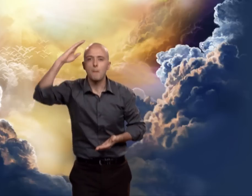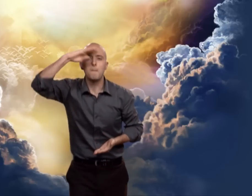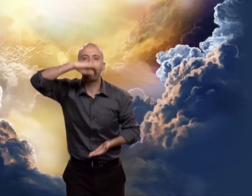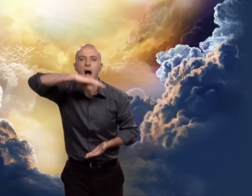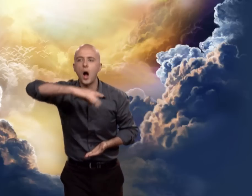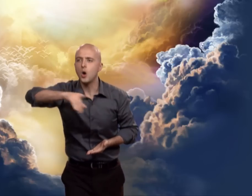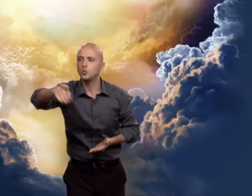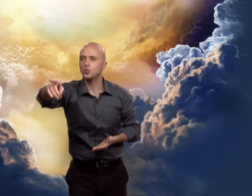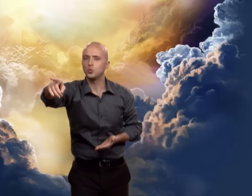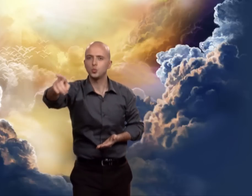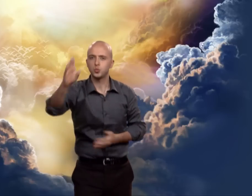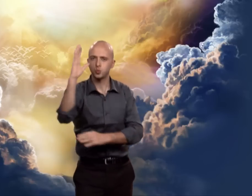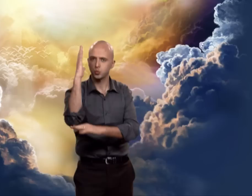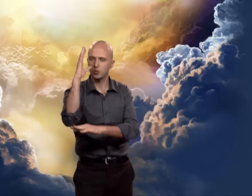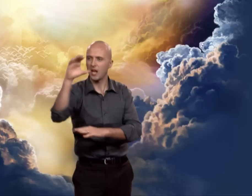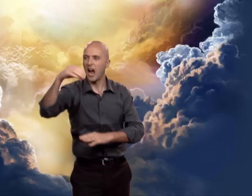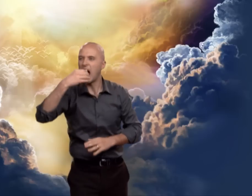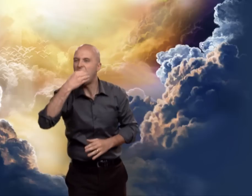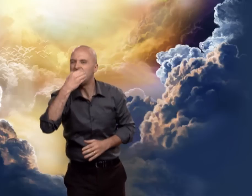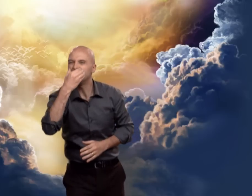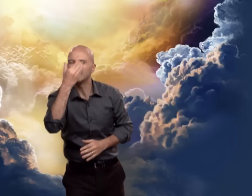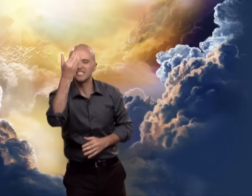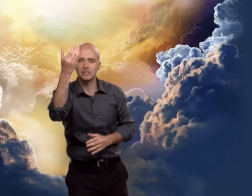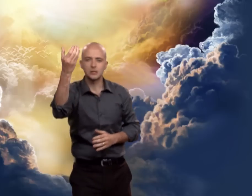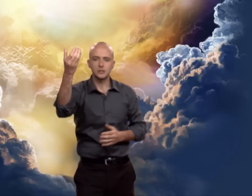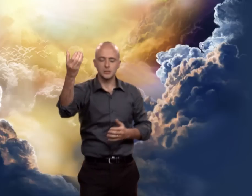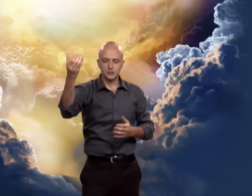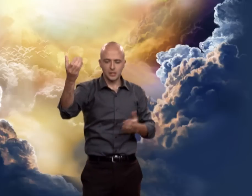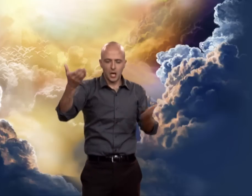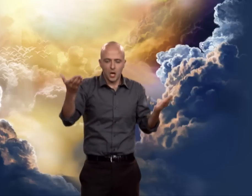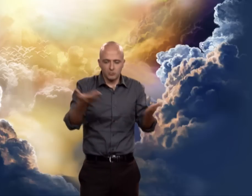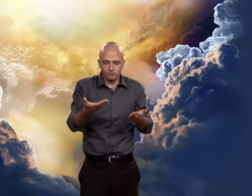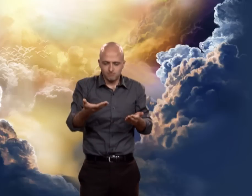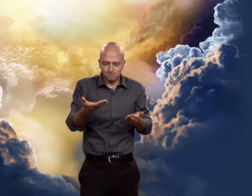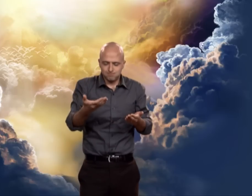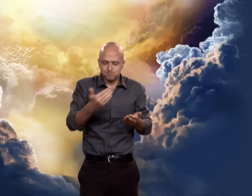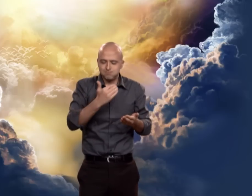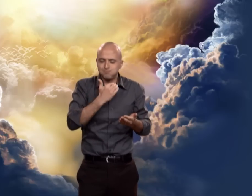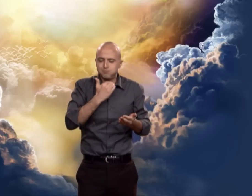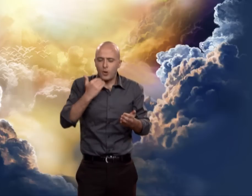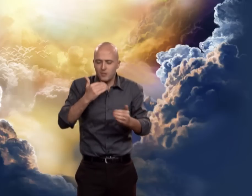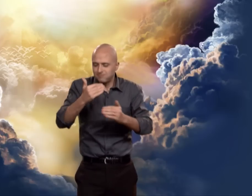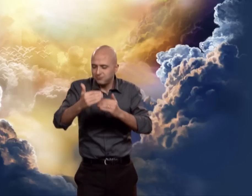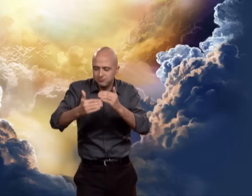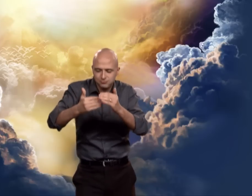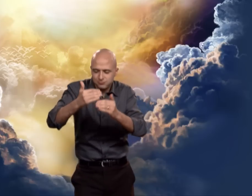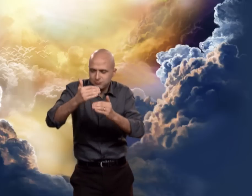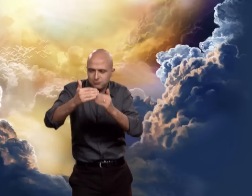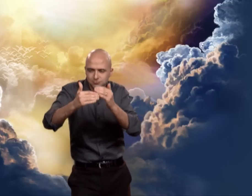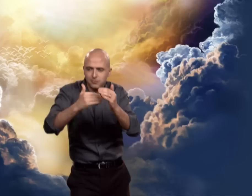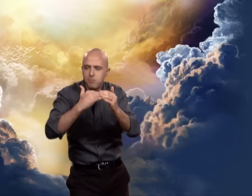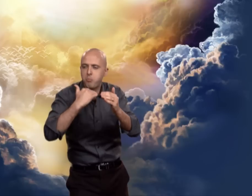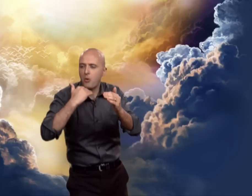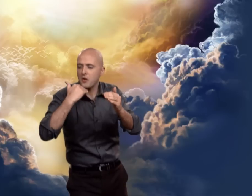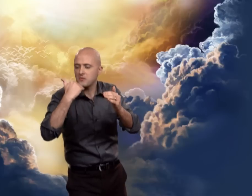a vida e a imortalidade por meio do Evangelho. A imortalidade só pode ser obtida através de